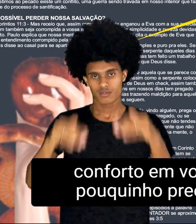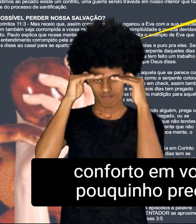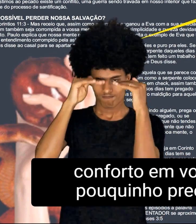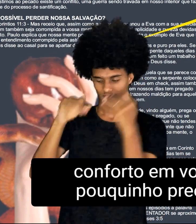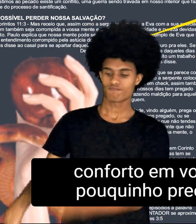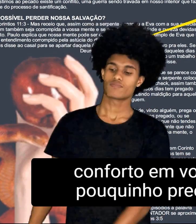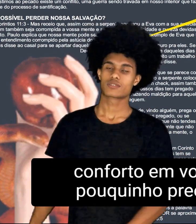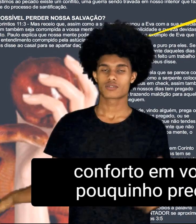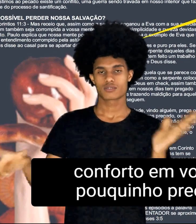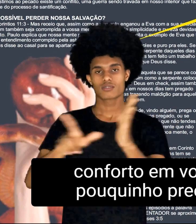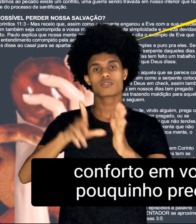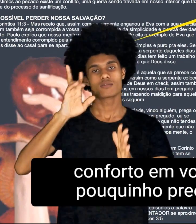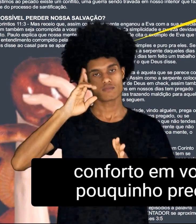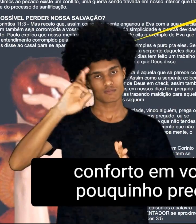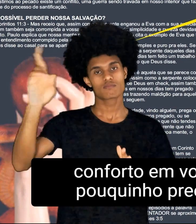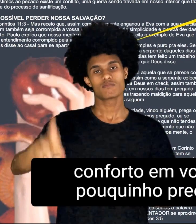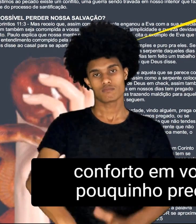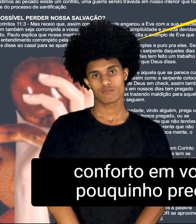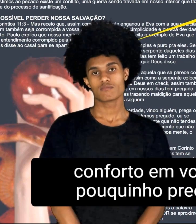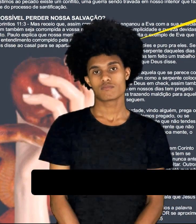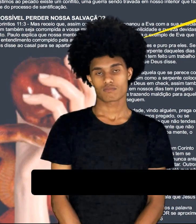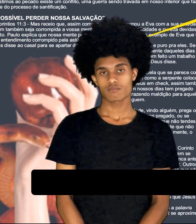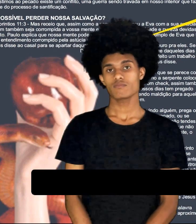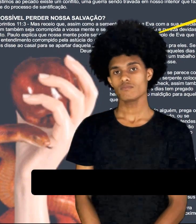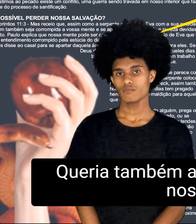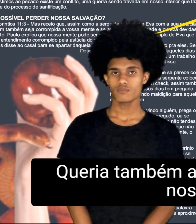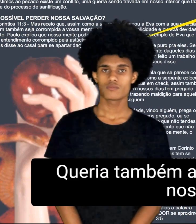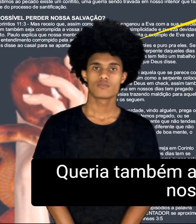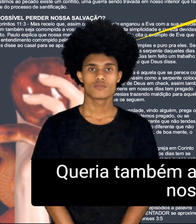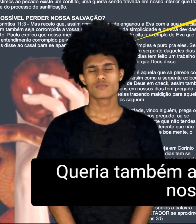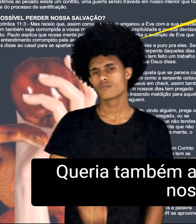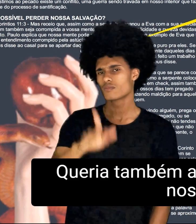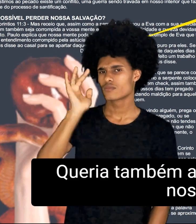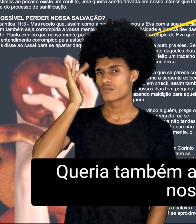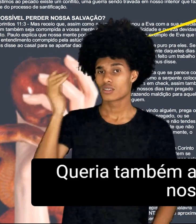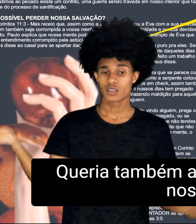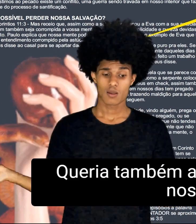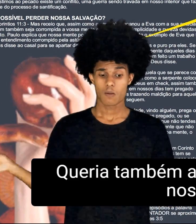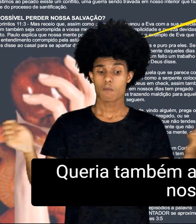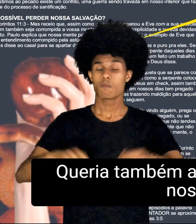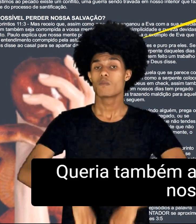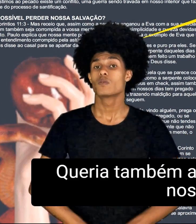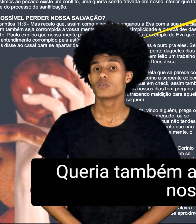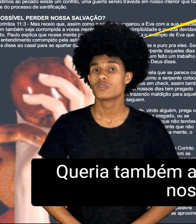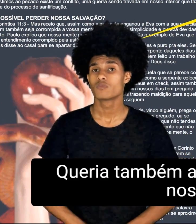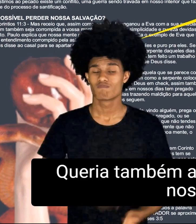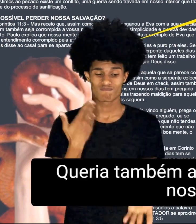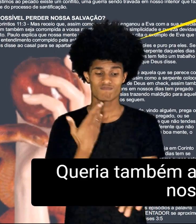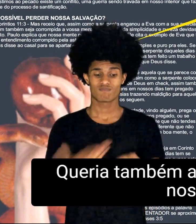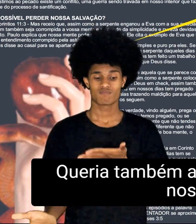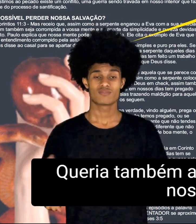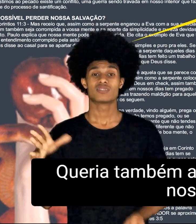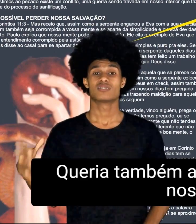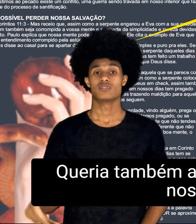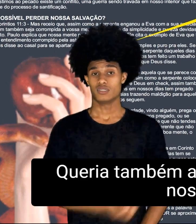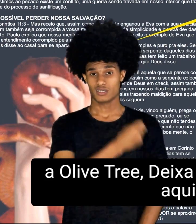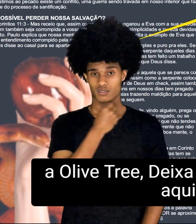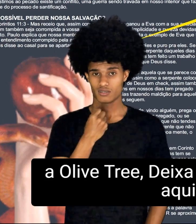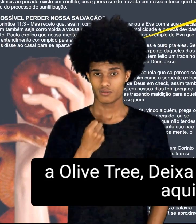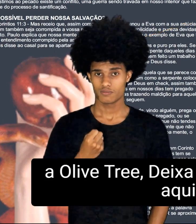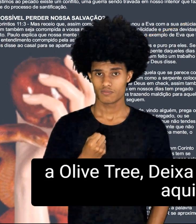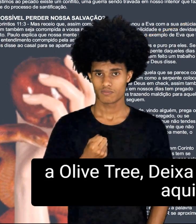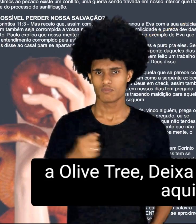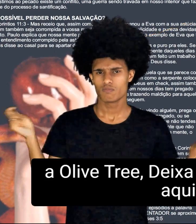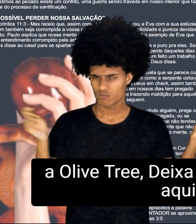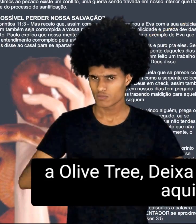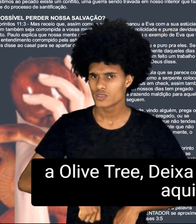em você, você já deve ficar um pouquinho preocupado referente a isso, tá bom? Queria também aproveitar aqui para pegar a nossa Bíblia aqui, a